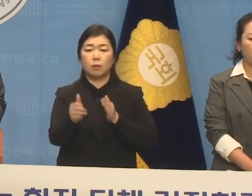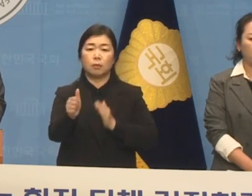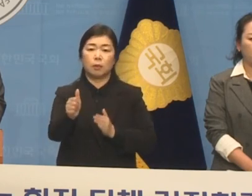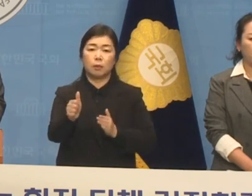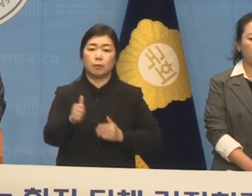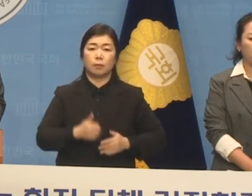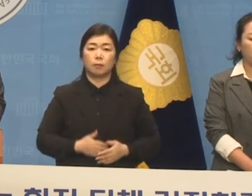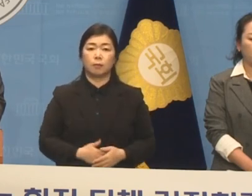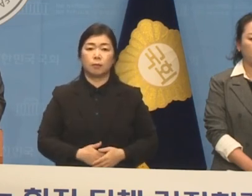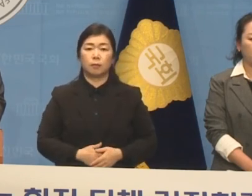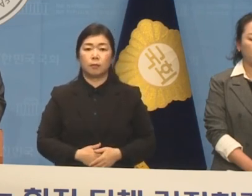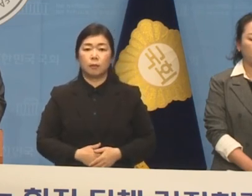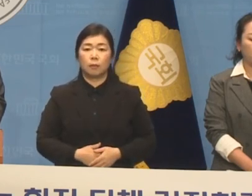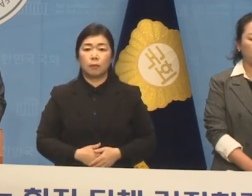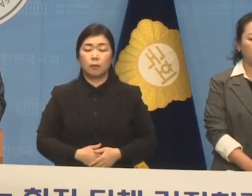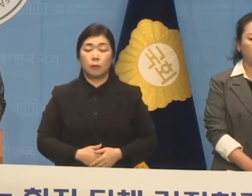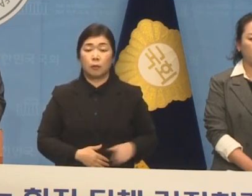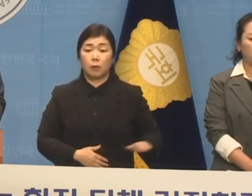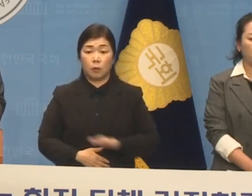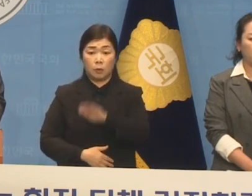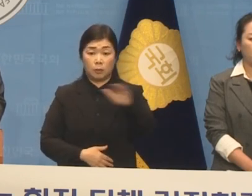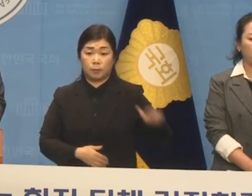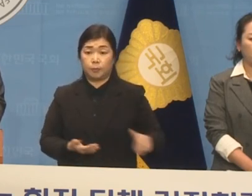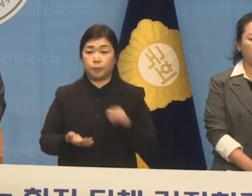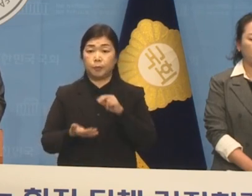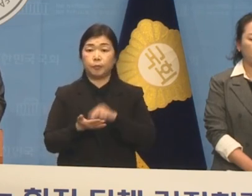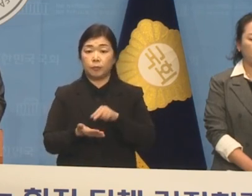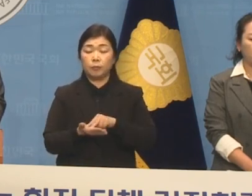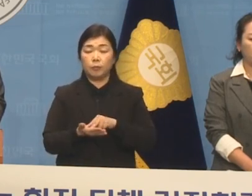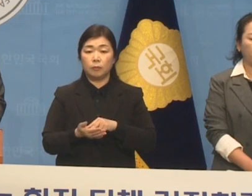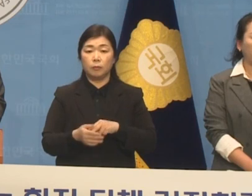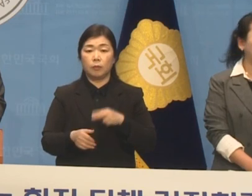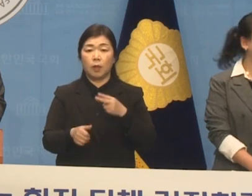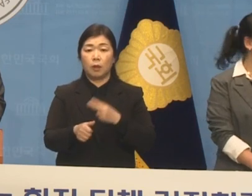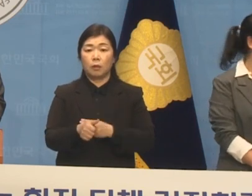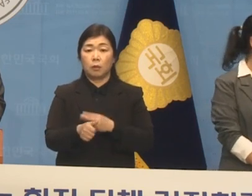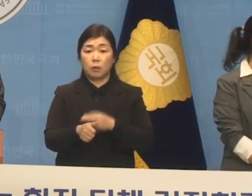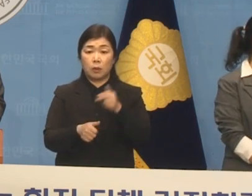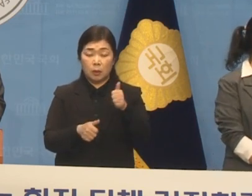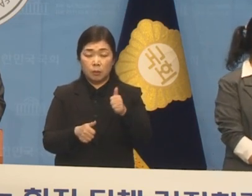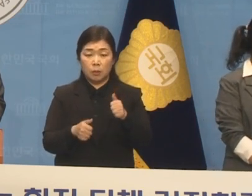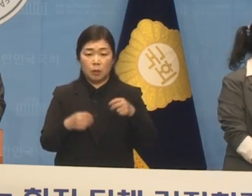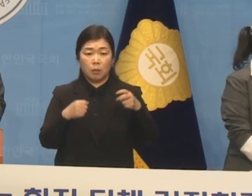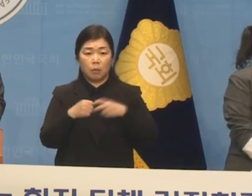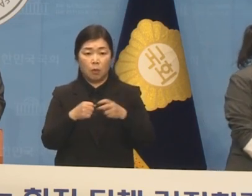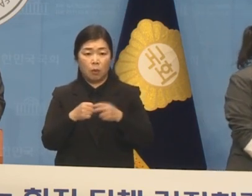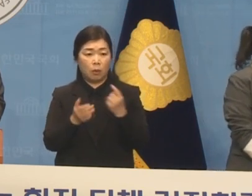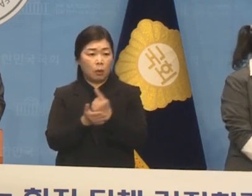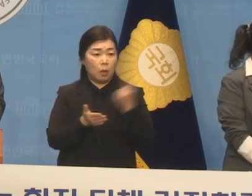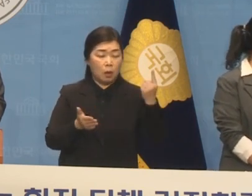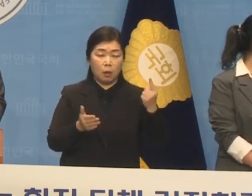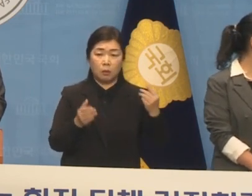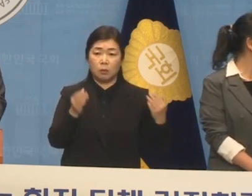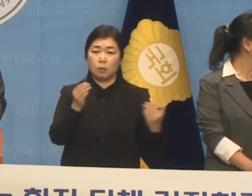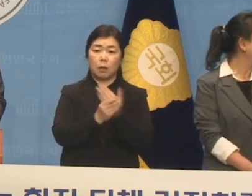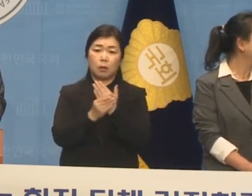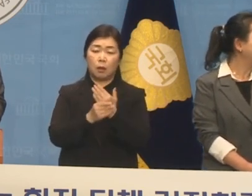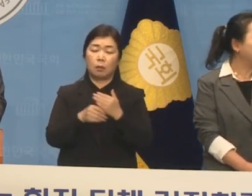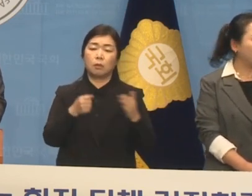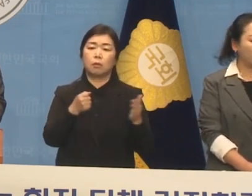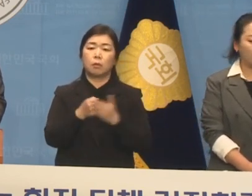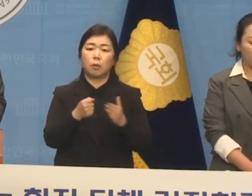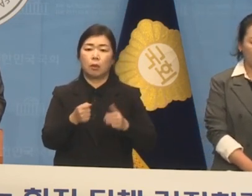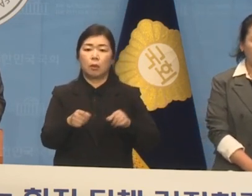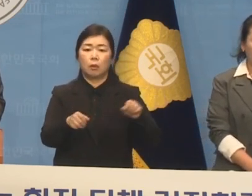됩니다. 저희는 의사들의 병원을 이탈하는 비상사태에 특단의